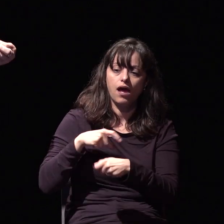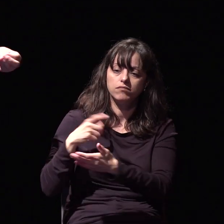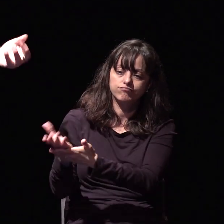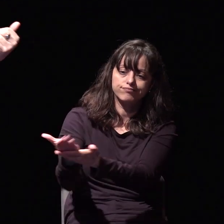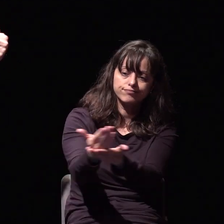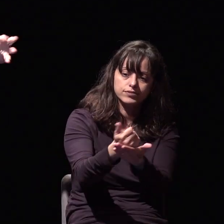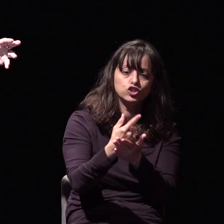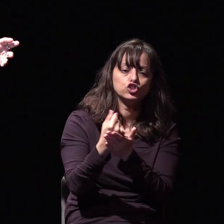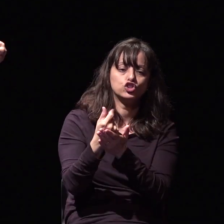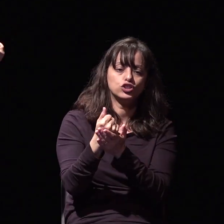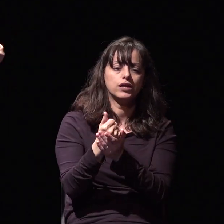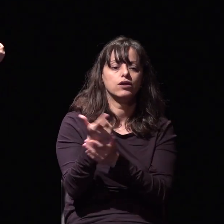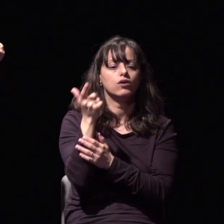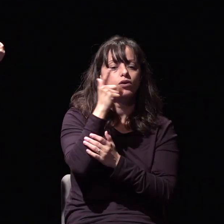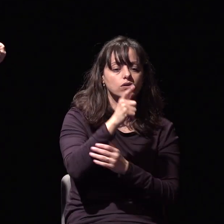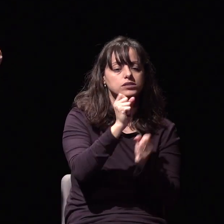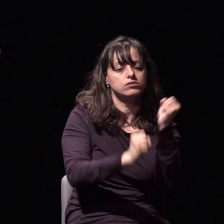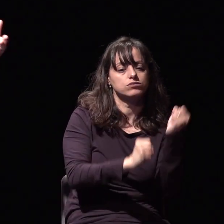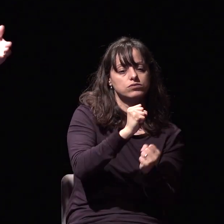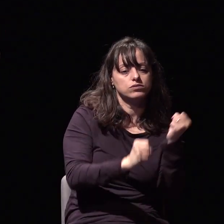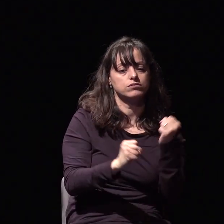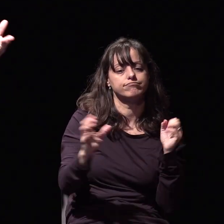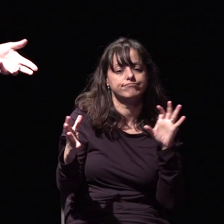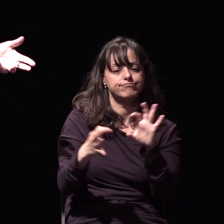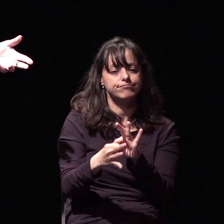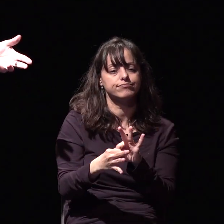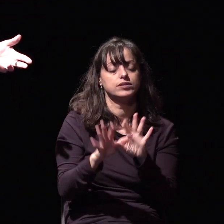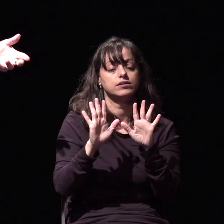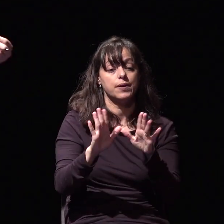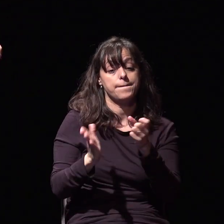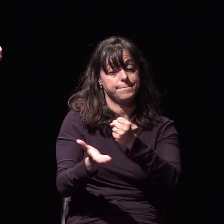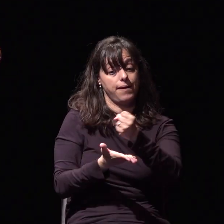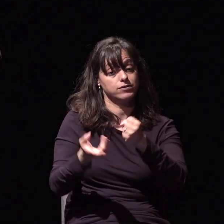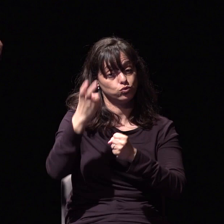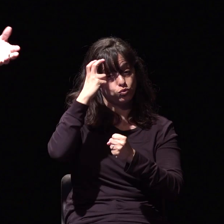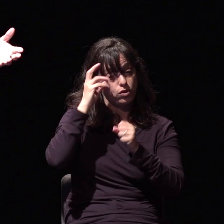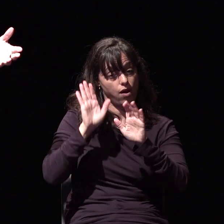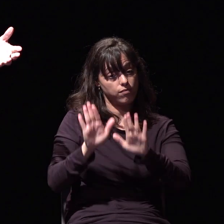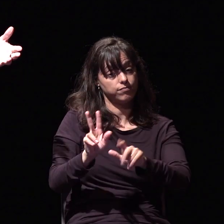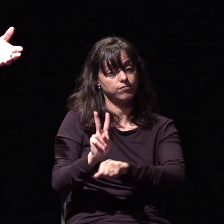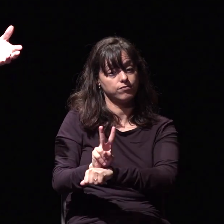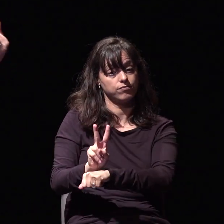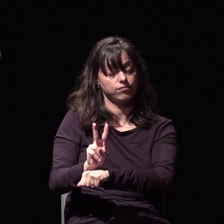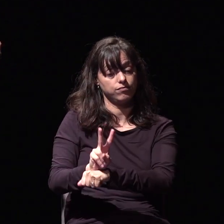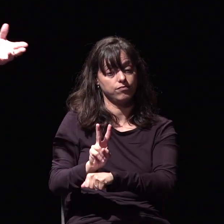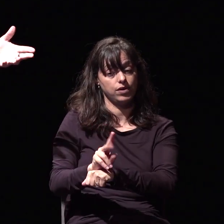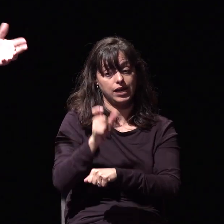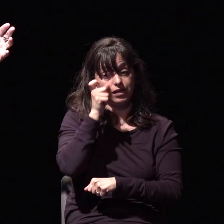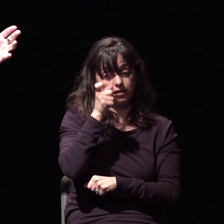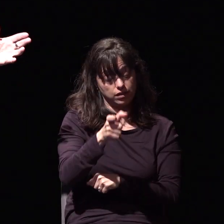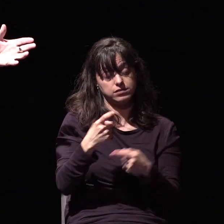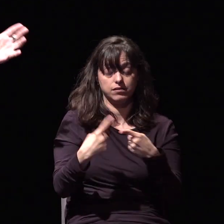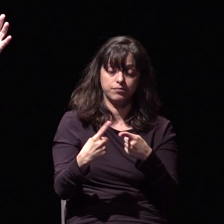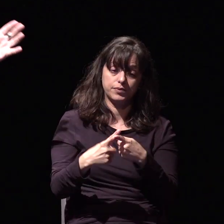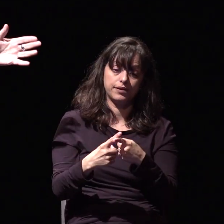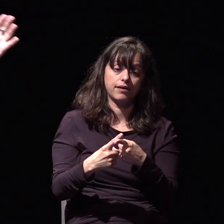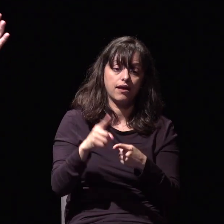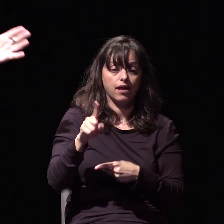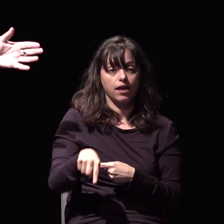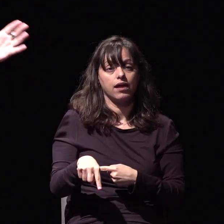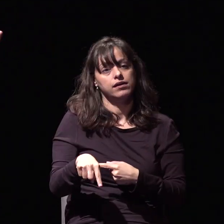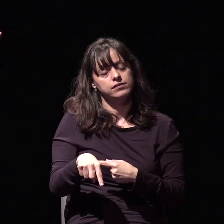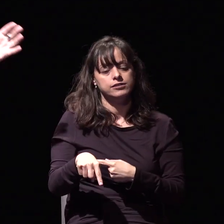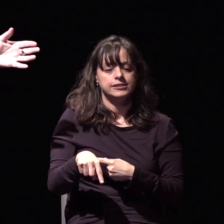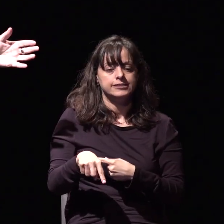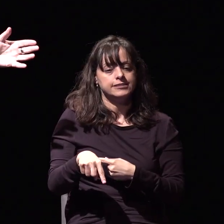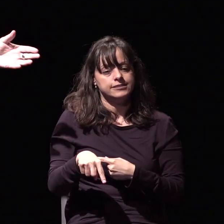industrialização simultâneo a, vamos dizer, a manutenção de uma certa base cultural. E isso é muito interessante porque, de uma certa maneira, é meio como